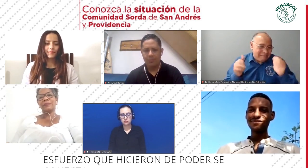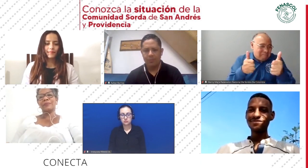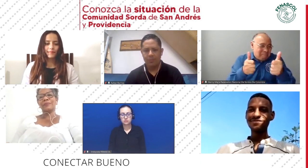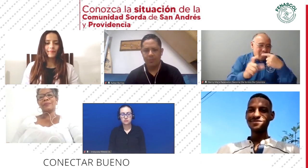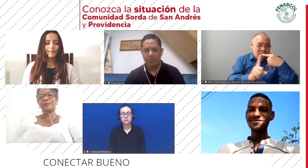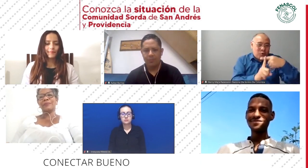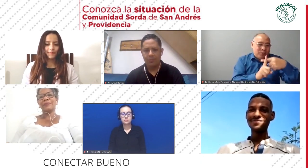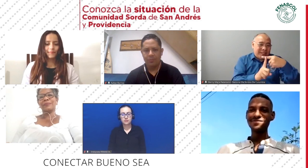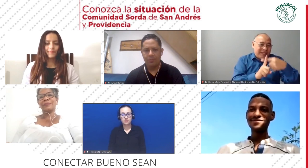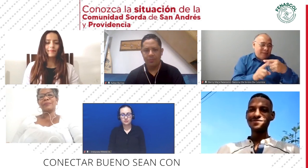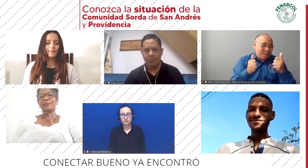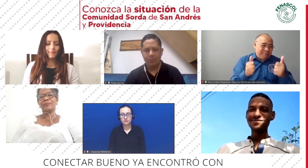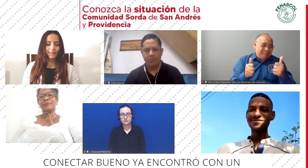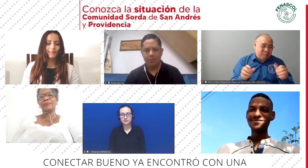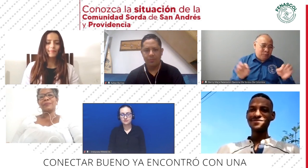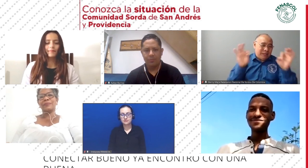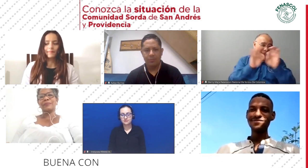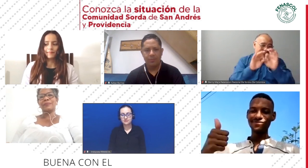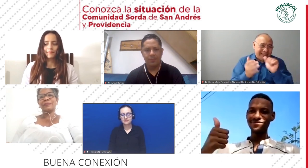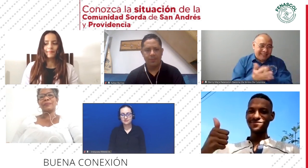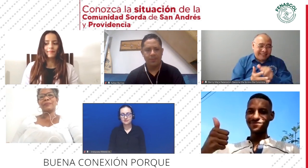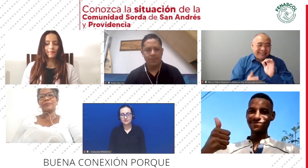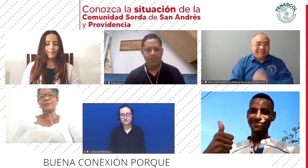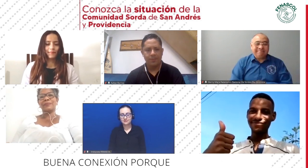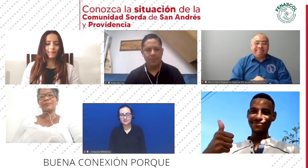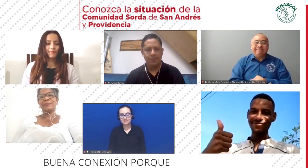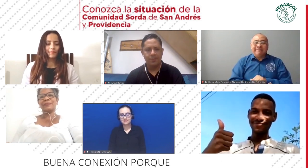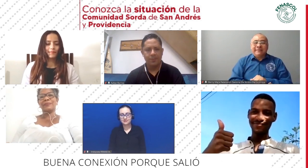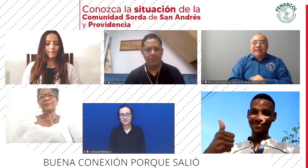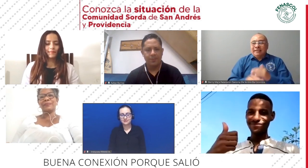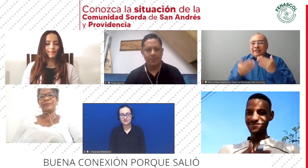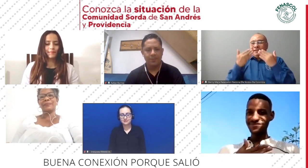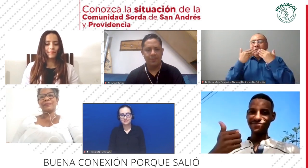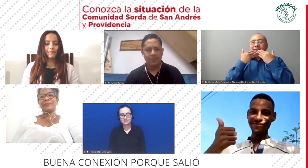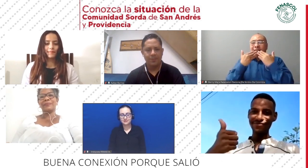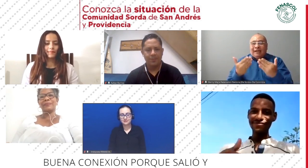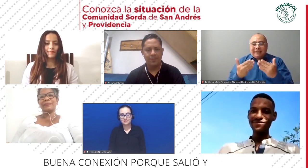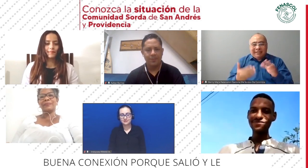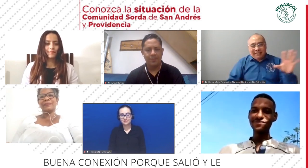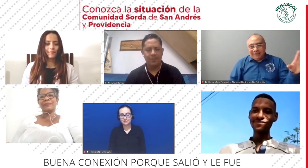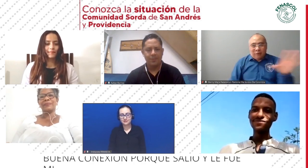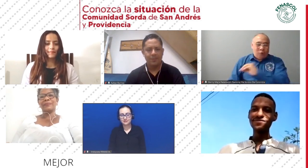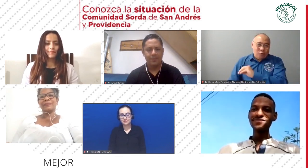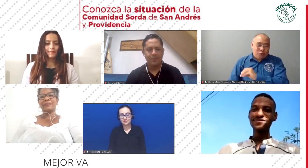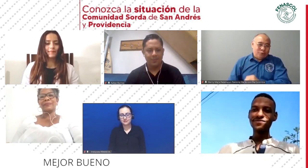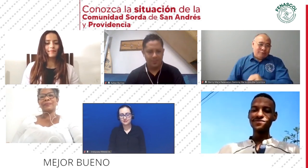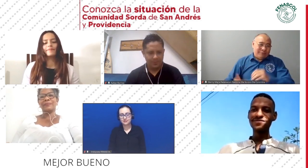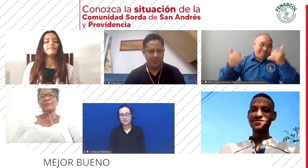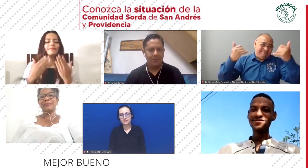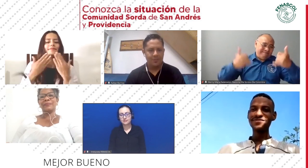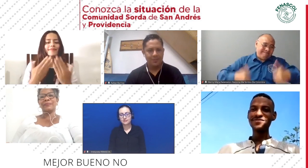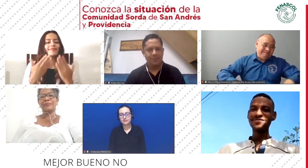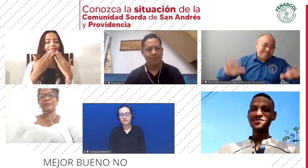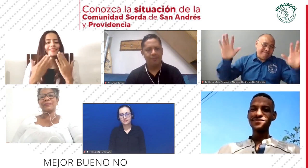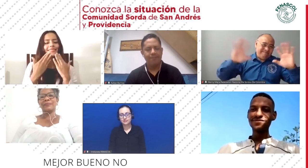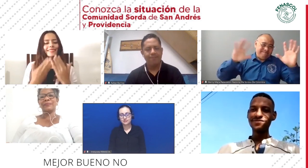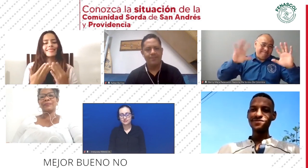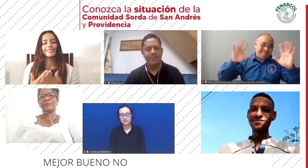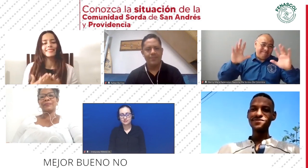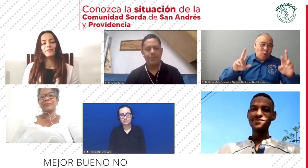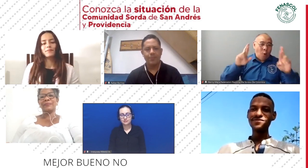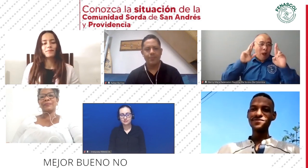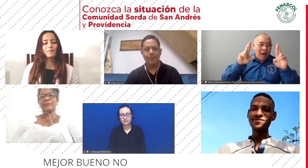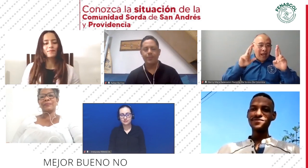conectar bueno ya contó con una buena conexión porque salió y le fue mejor bueno nuevamente entonces